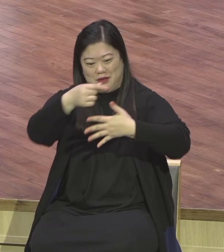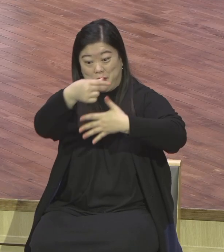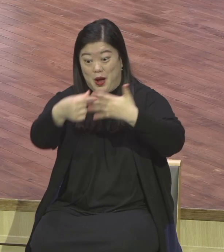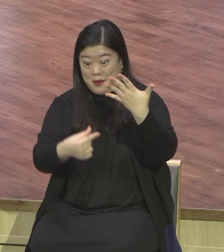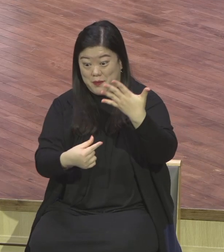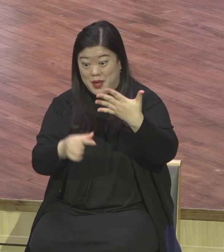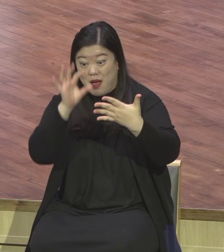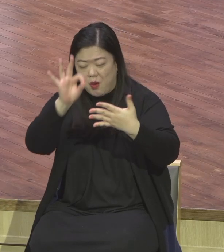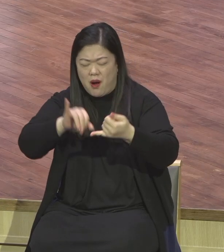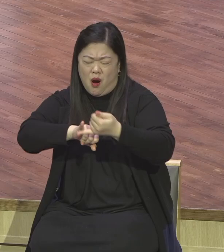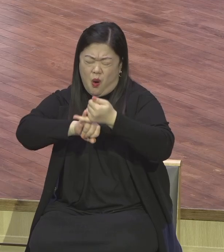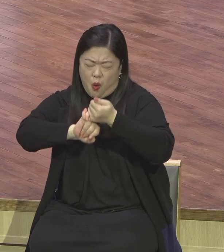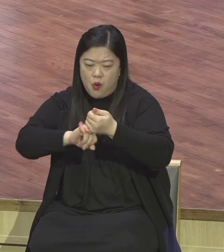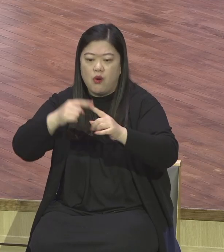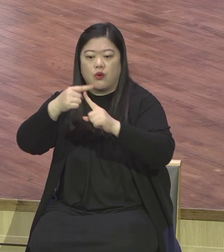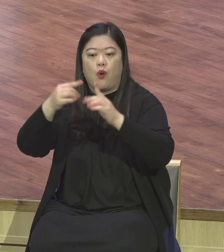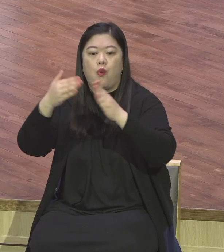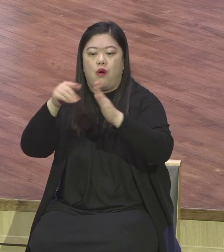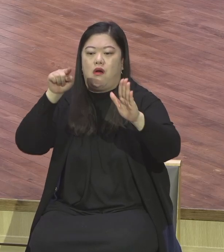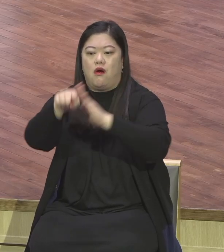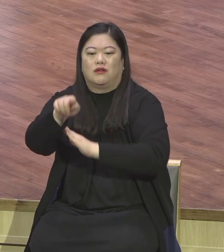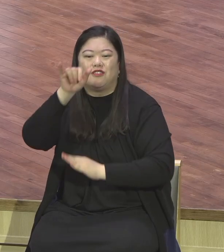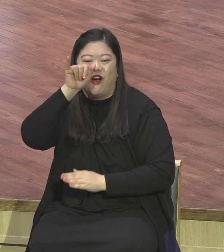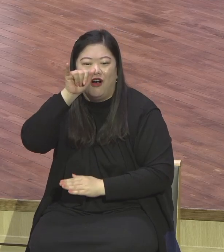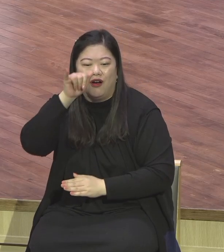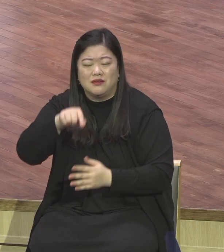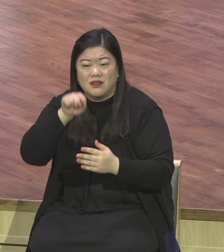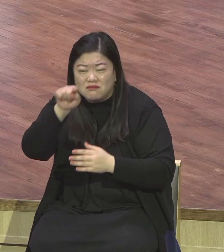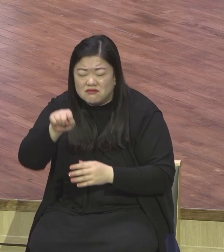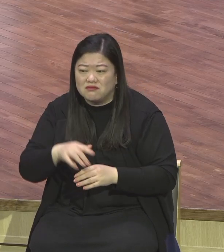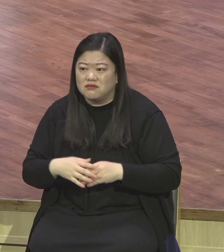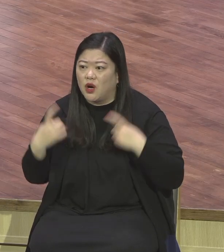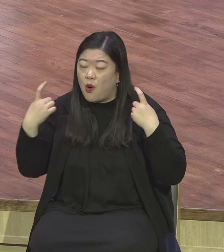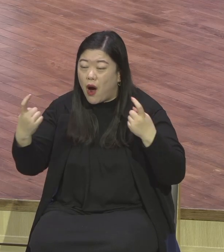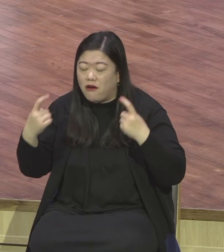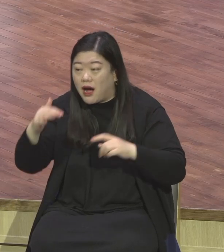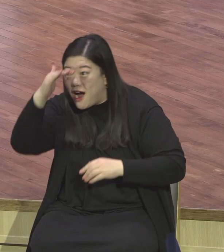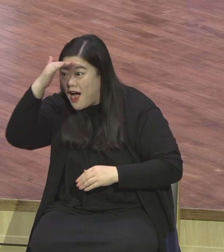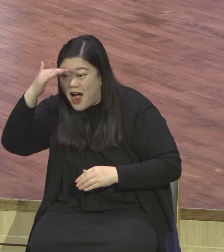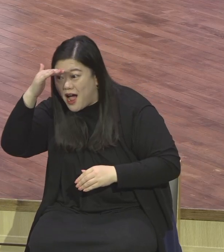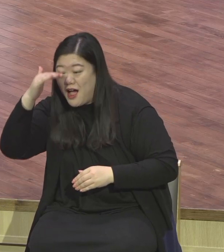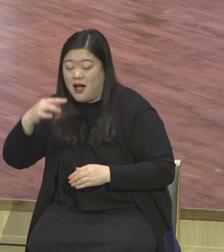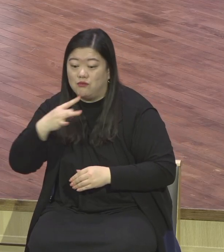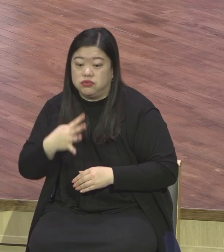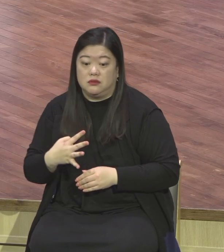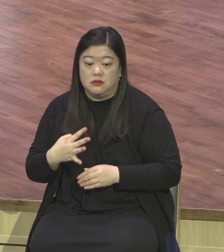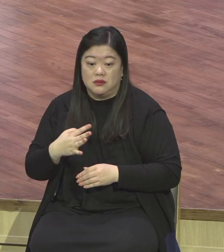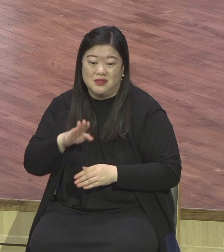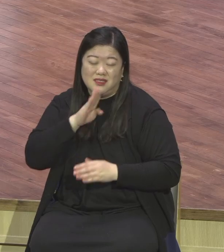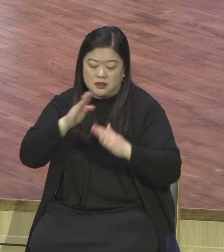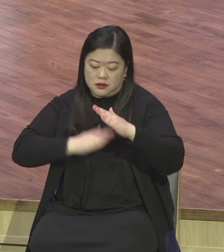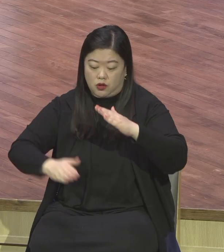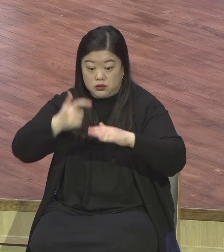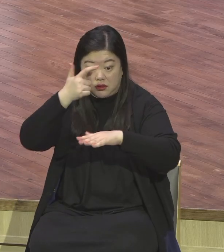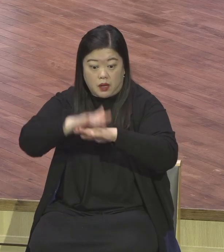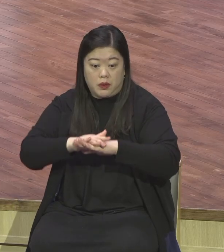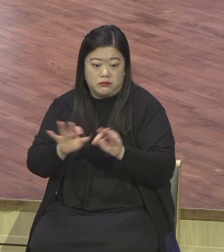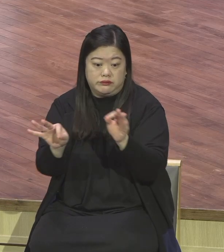유물들입니다 전부 다 그렇게 관광지가 된 지 오래 됐지요 미국 교회가 어디게 되면